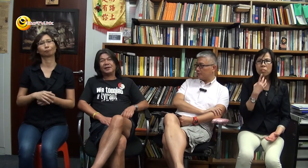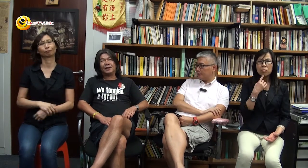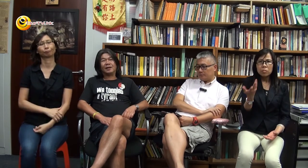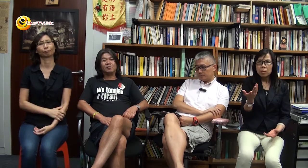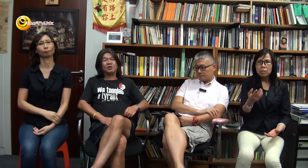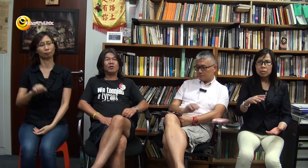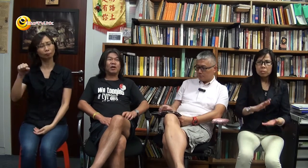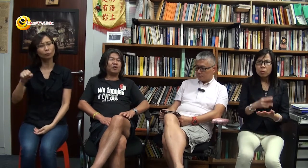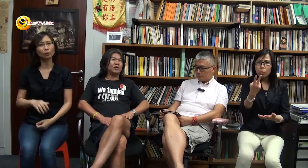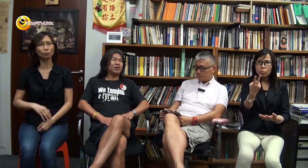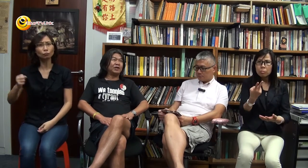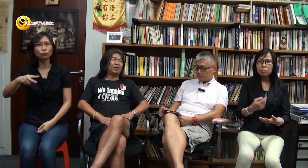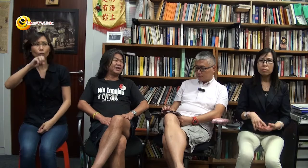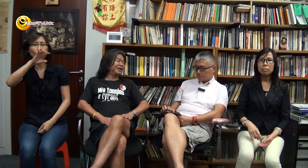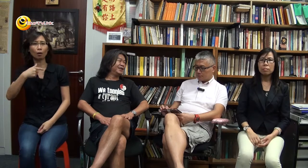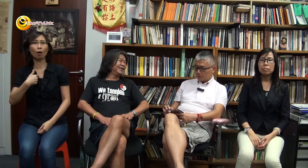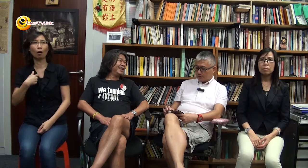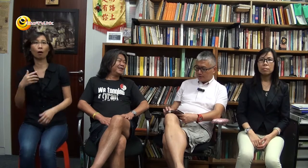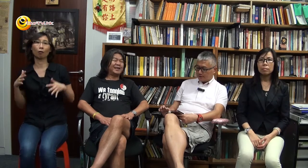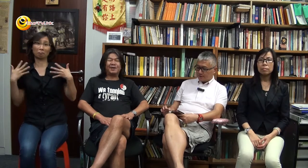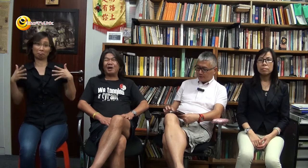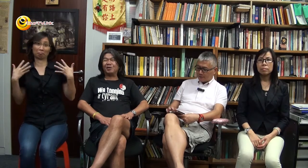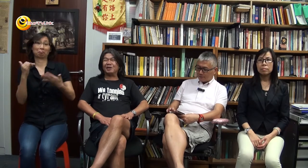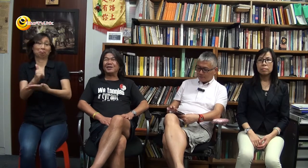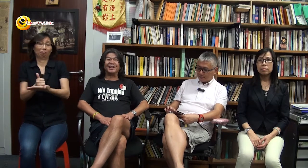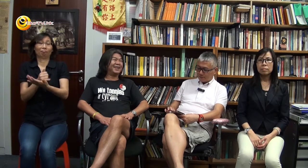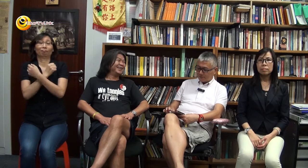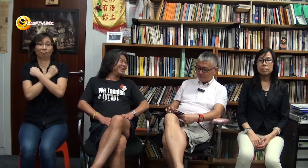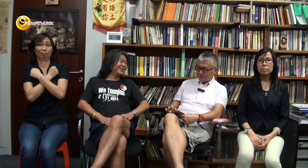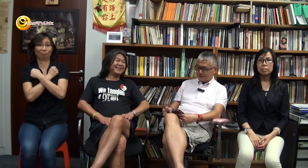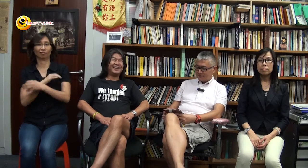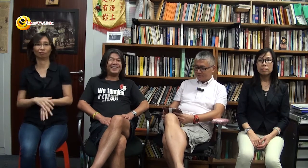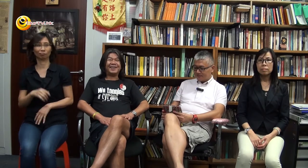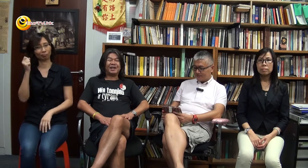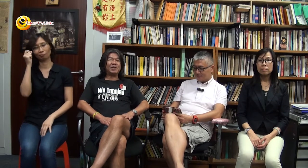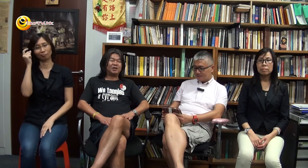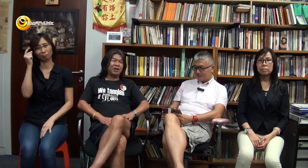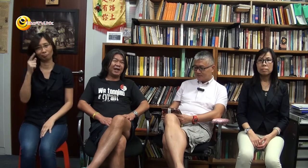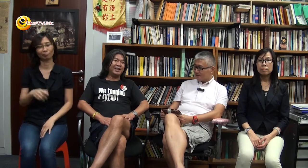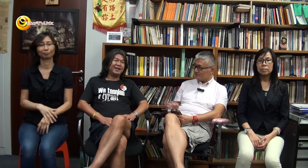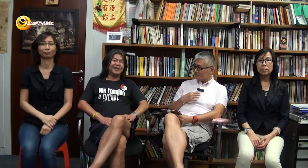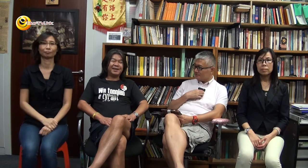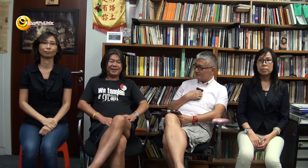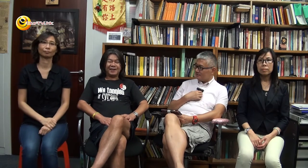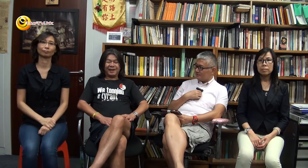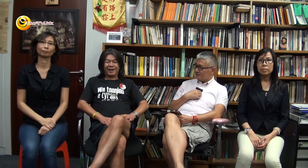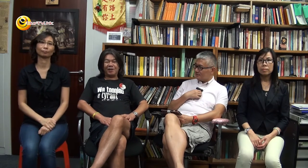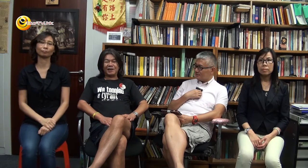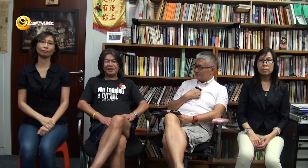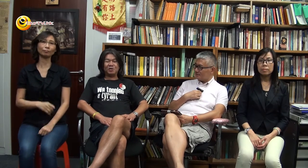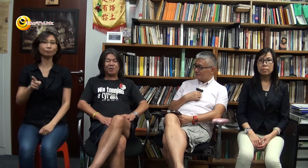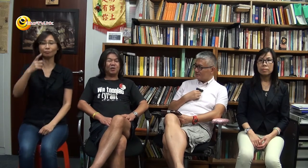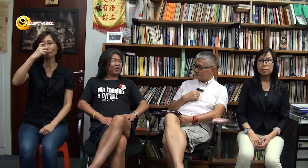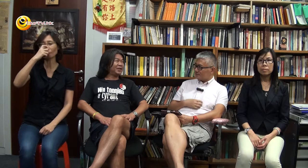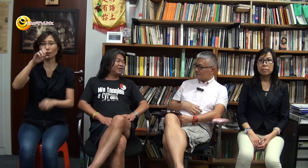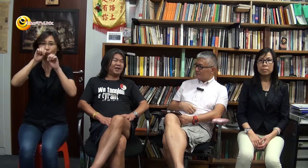乜唔做埋佢咧？ 咁佢仲話佢好樂意退休啊，真 係。係咯，依句有阿骨喎，係咯。 咁亦都係阿梁